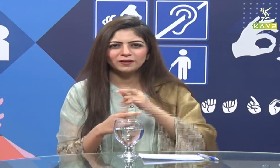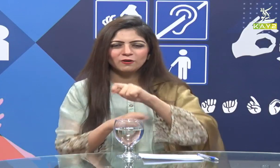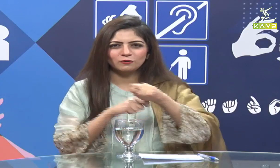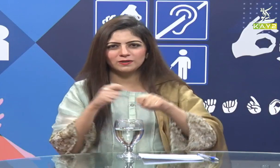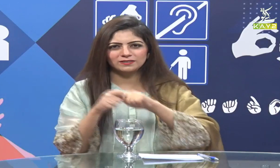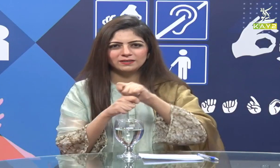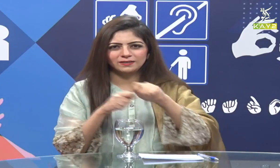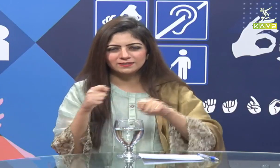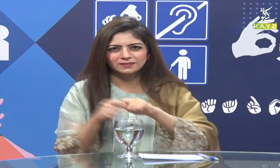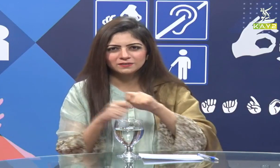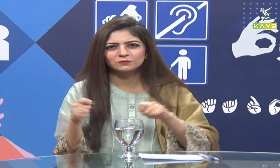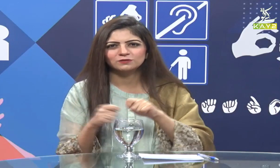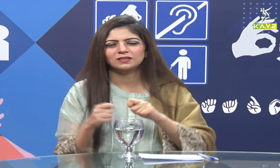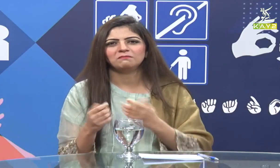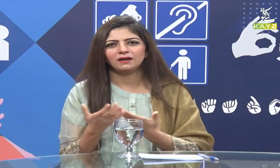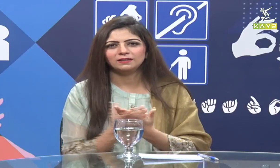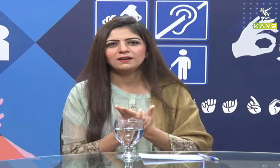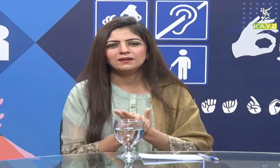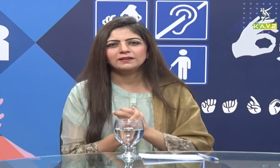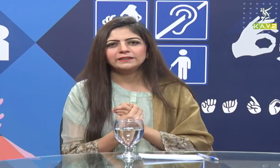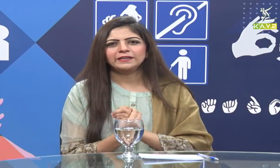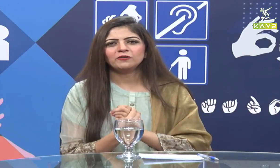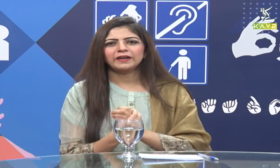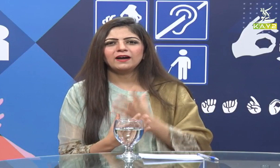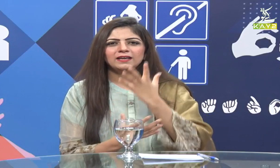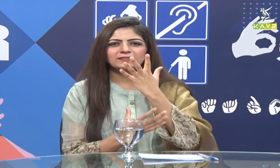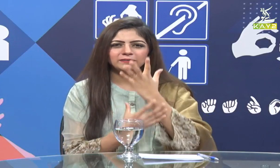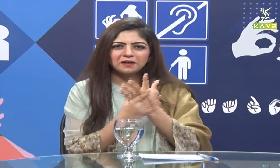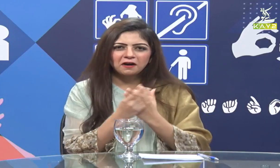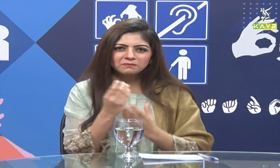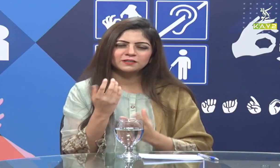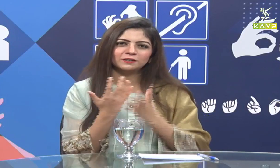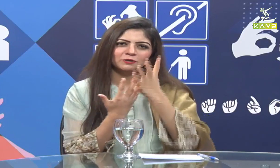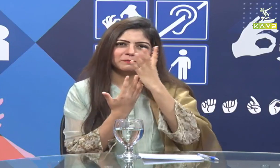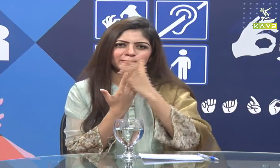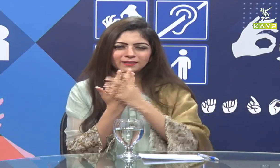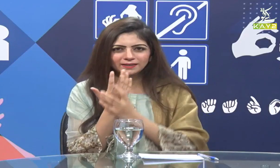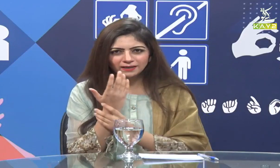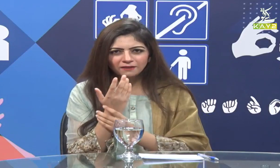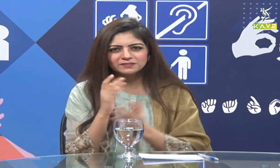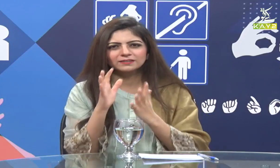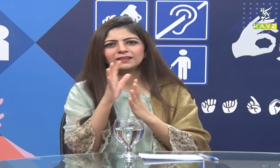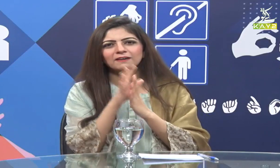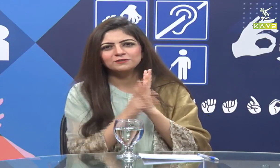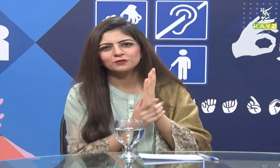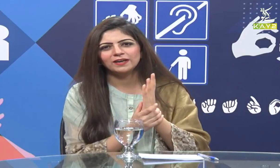गया और ऊपर से लेसेस उसके बांधना, ठीक हो गया। इसी तरह हम सर्दियों में पहनते हैं ग्लव्स। ग्लव्स जो हैं